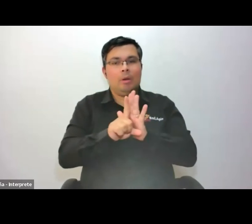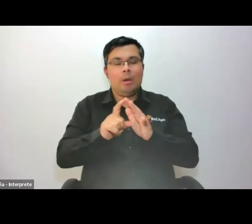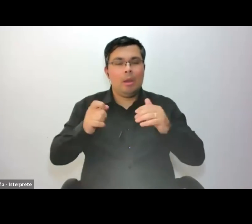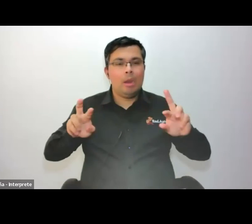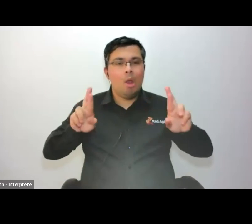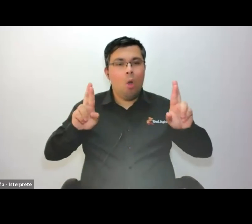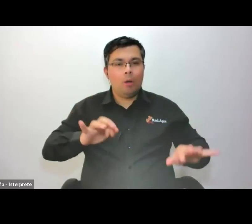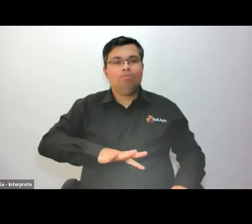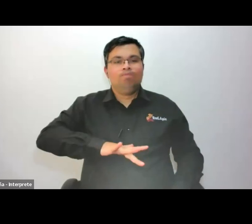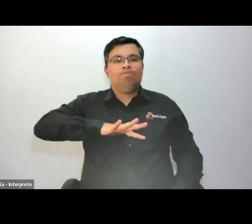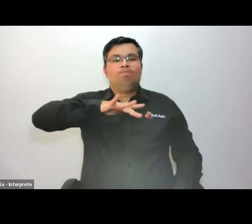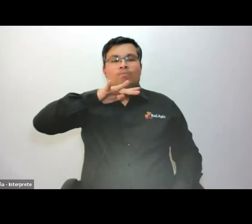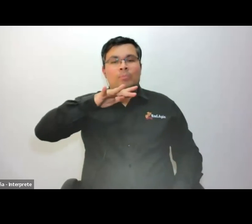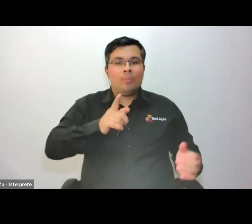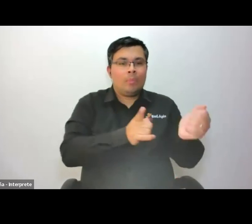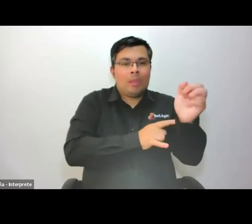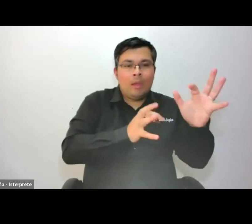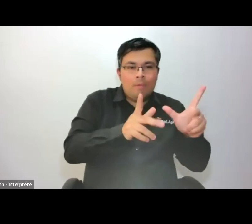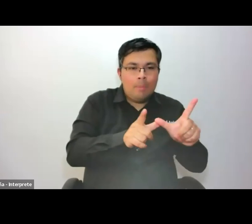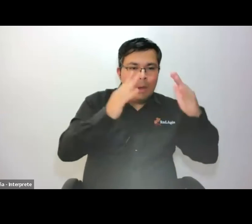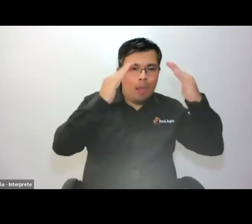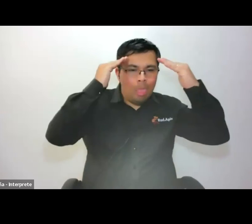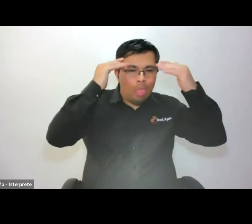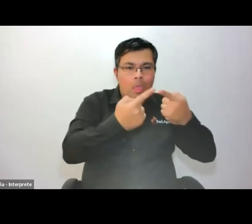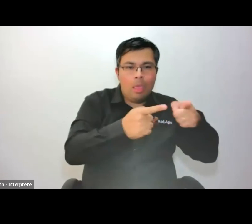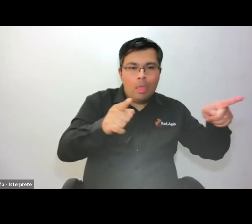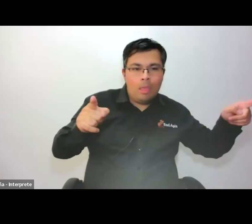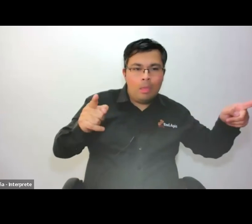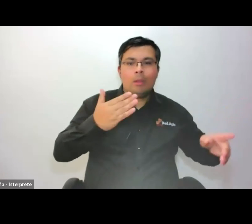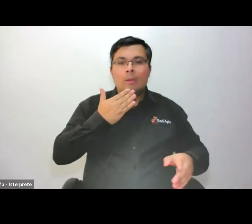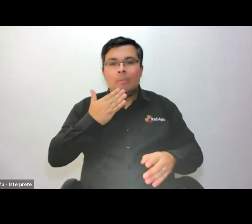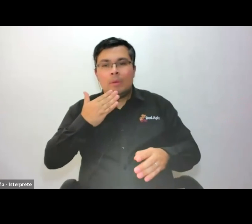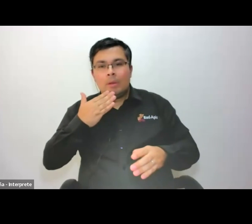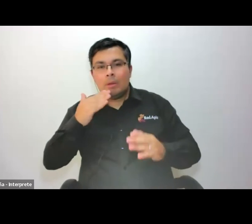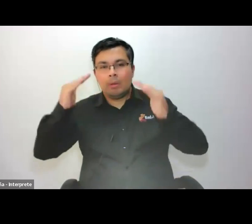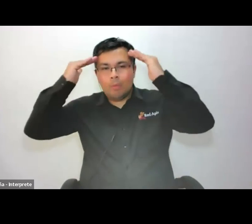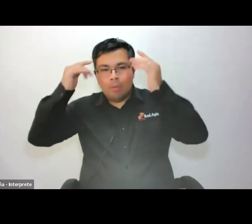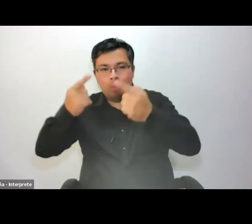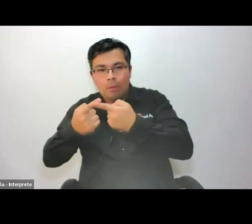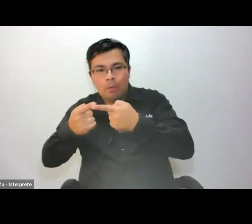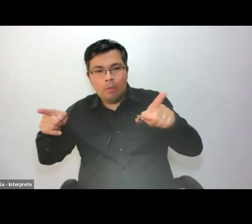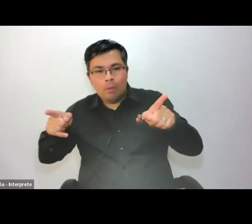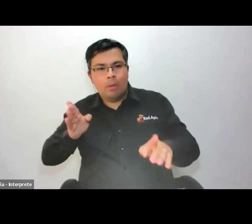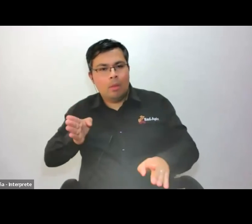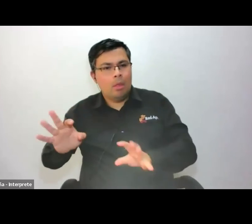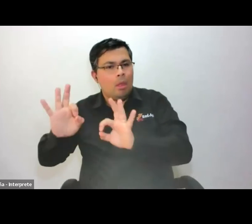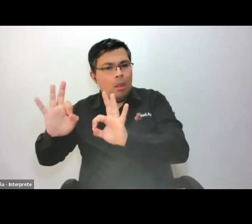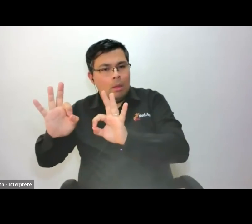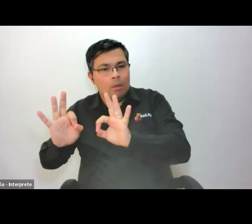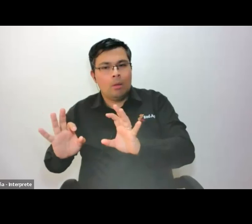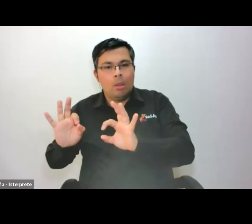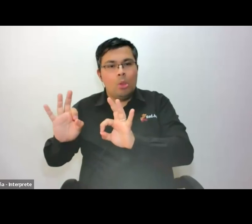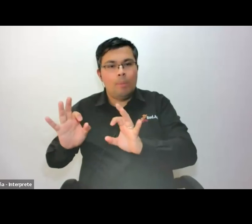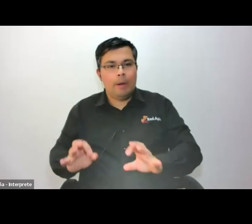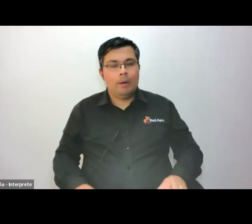las familias neurotípicas como neurodivergentes, porque ahí tenemos un núcleo, que uno nunca sabe cuándo le va